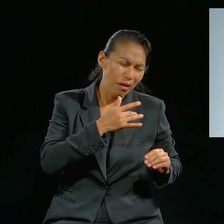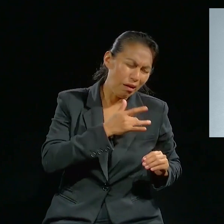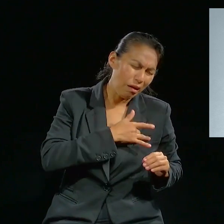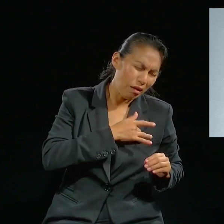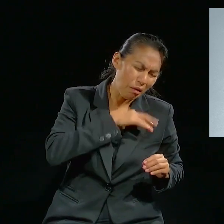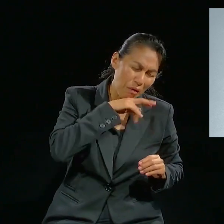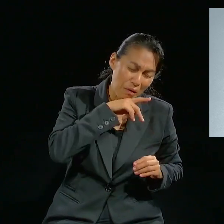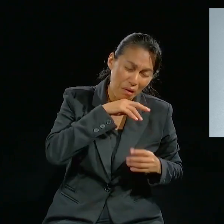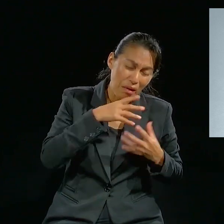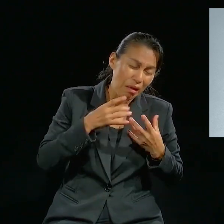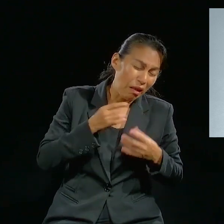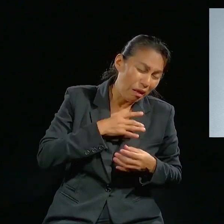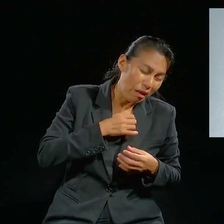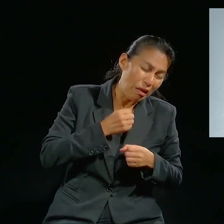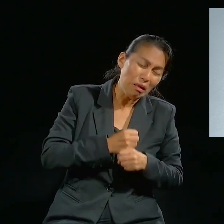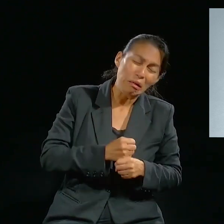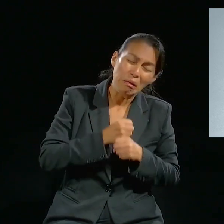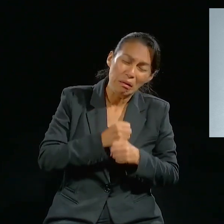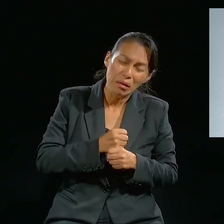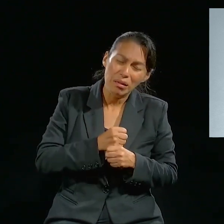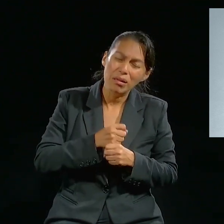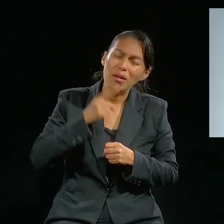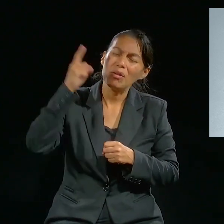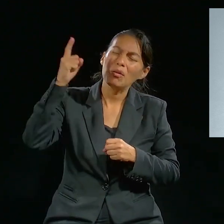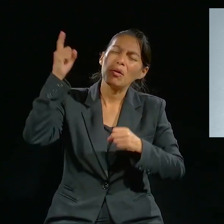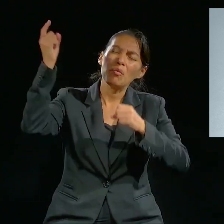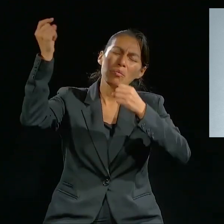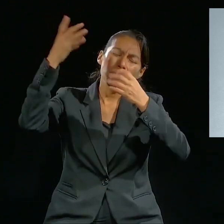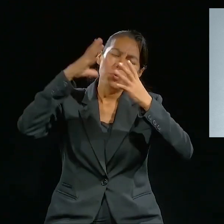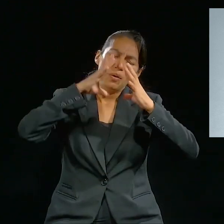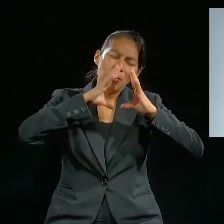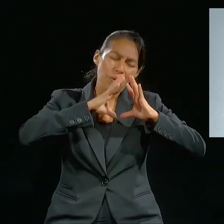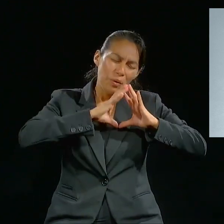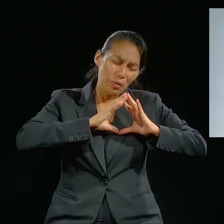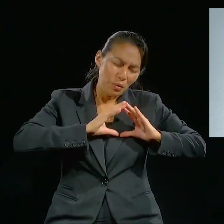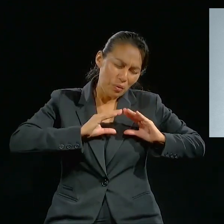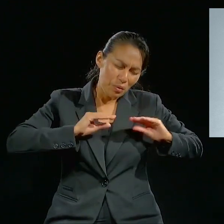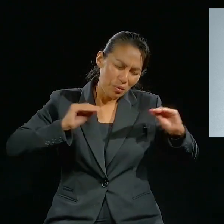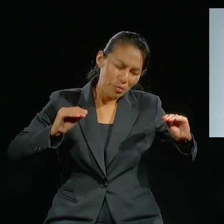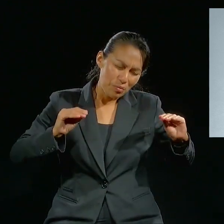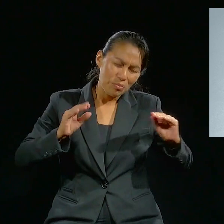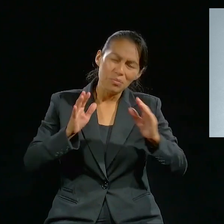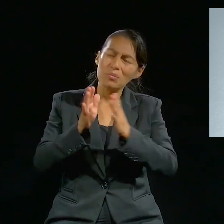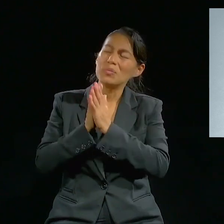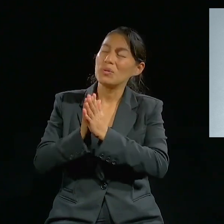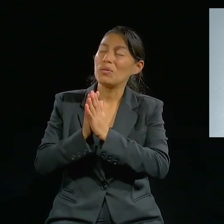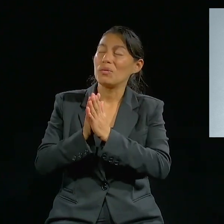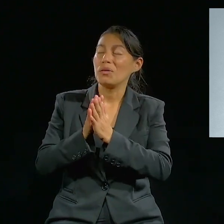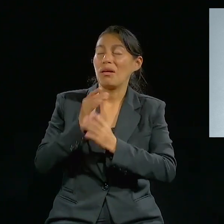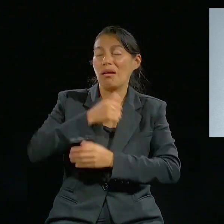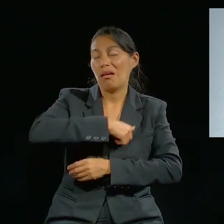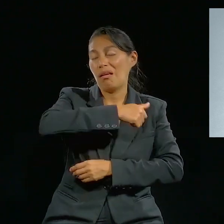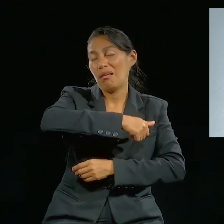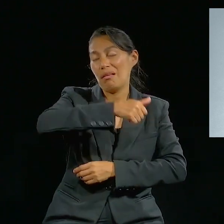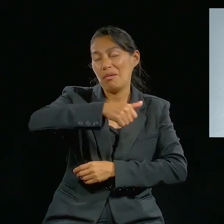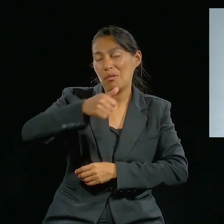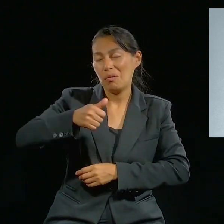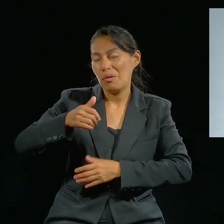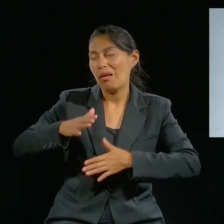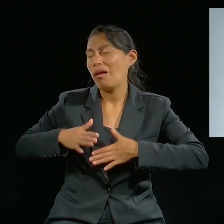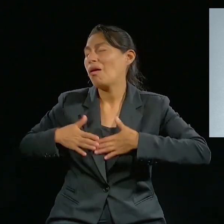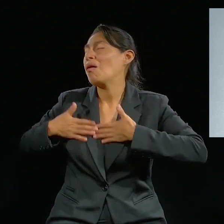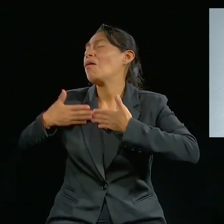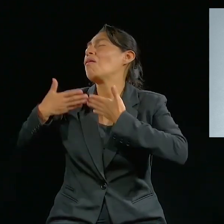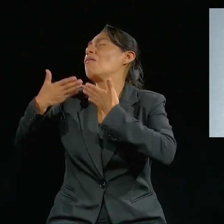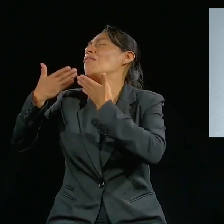guía la vida de cada uno de mis hermanos da la confianza señor aunque no se entiendan